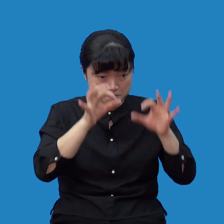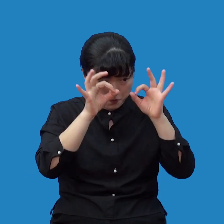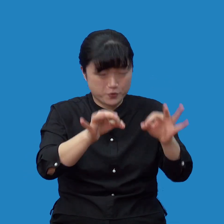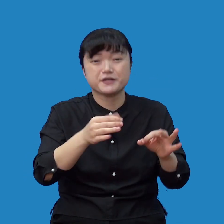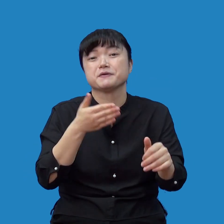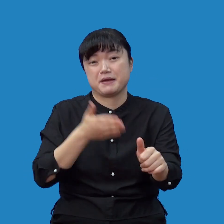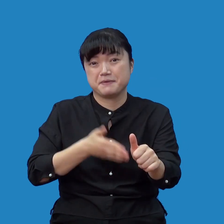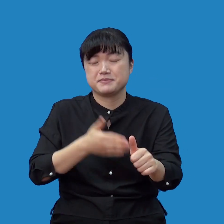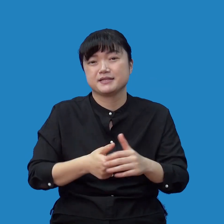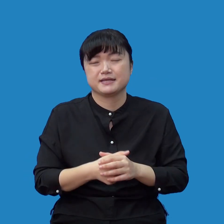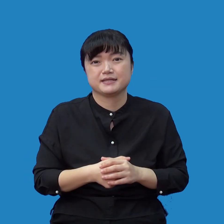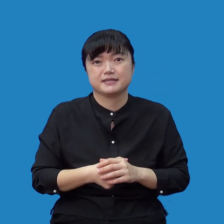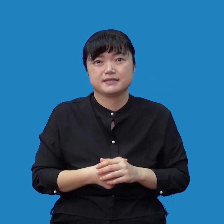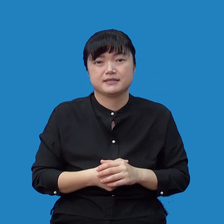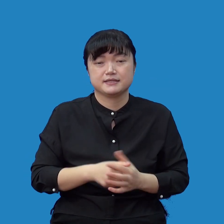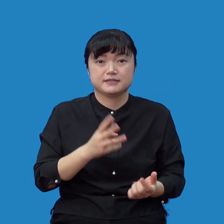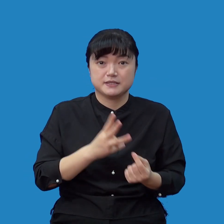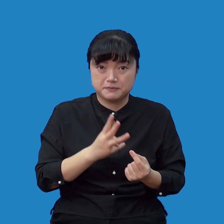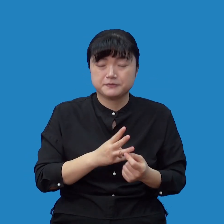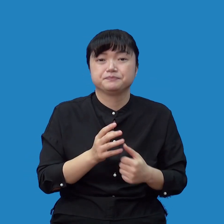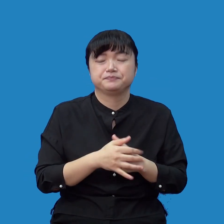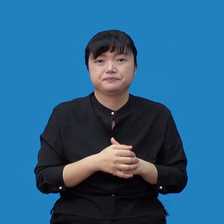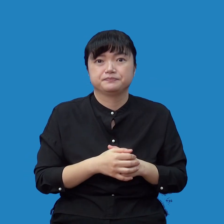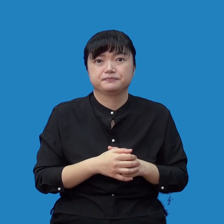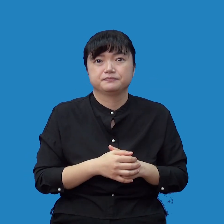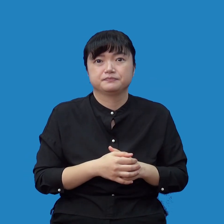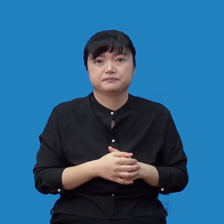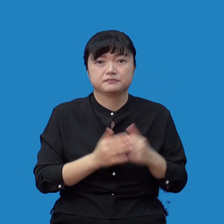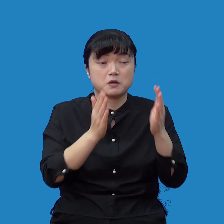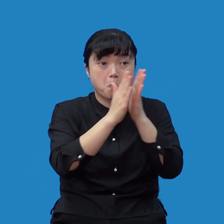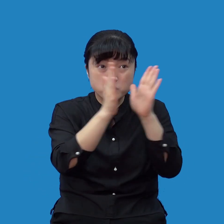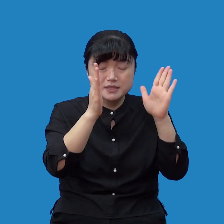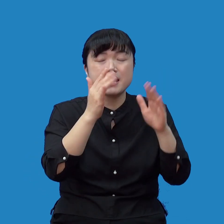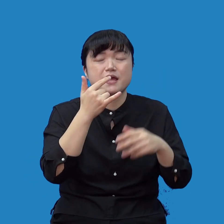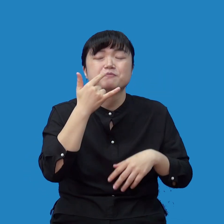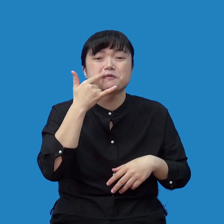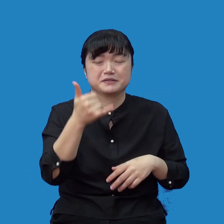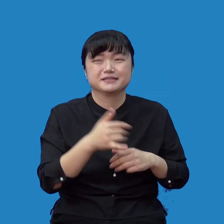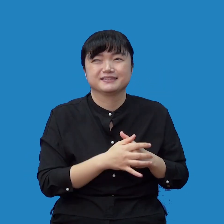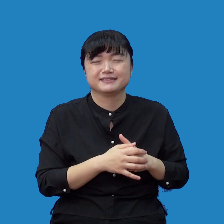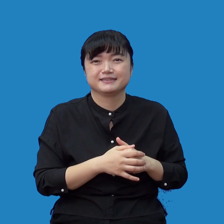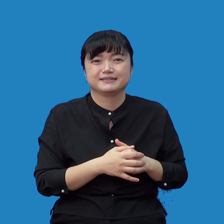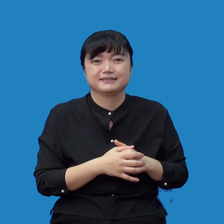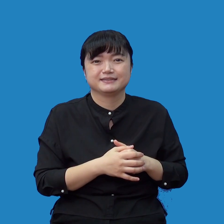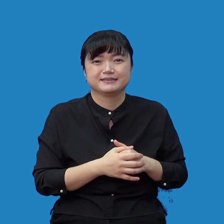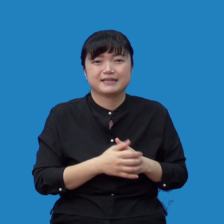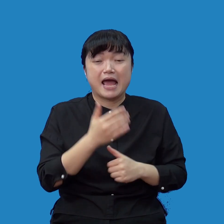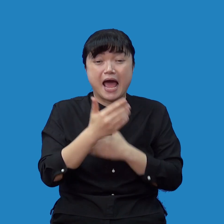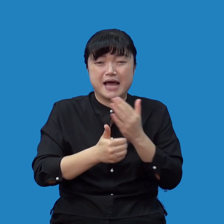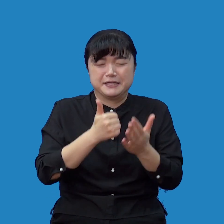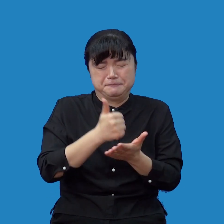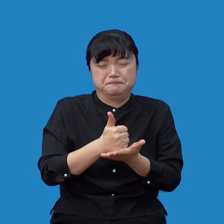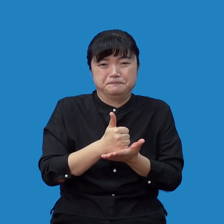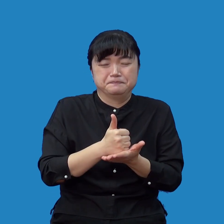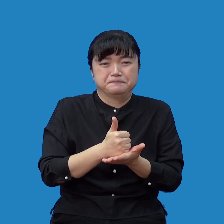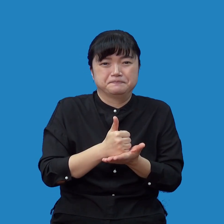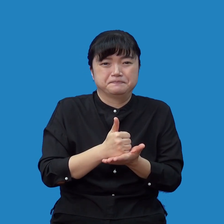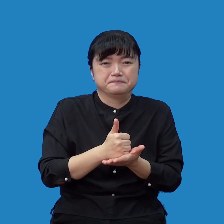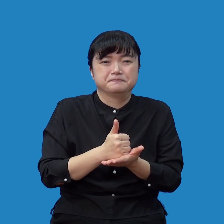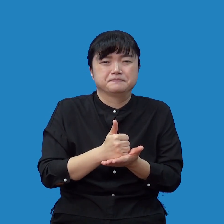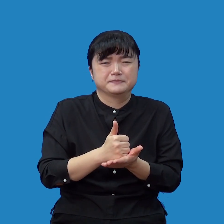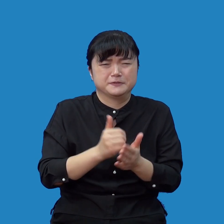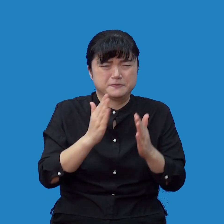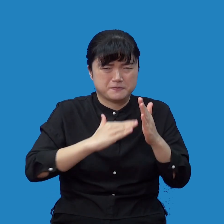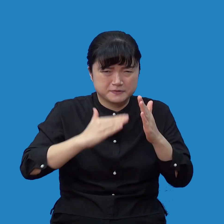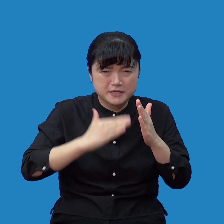바랍니다. 세 번째, 이 모세의 부모는 어떤 믿음을 가졌는가? 하나님의 절대적인 주권에 자녀를